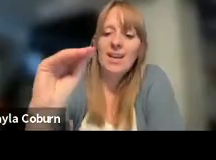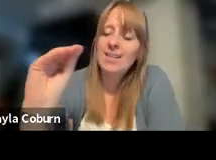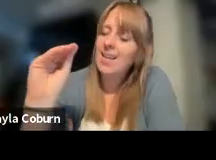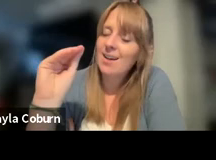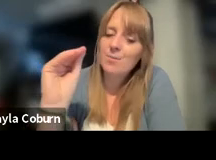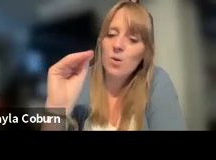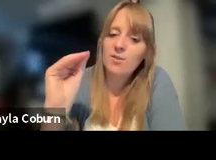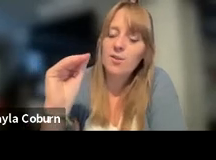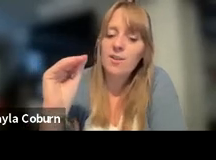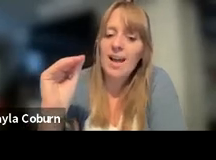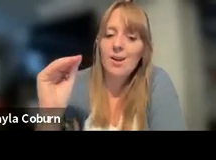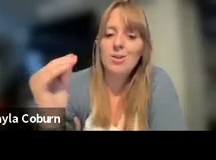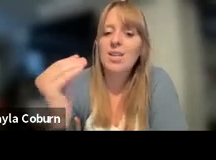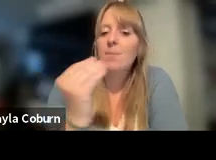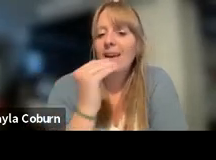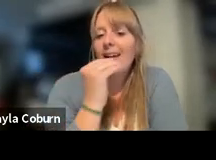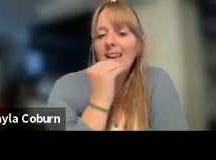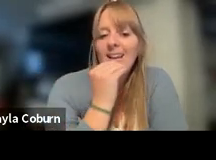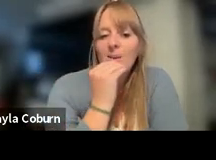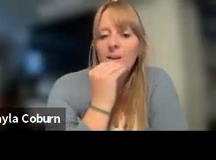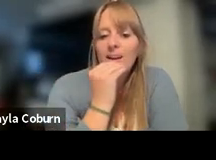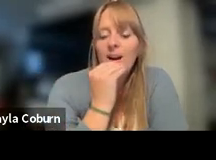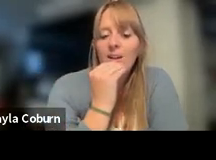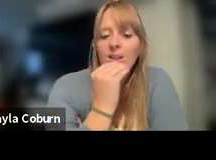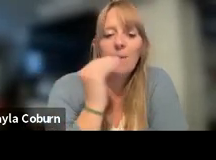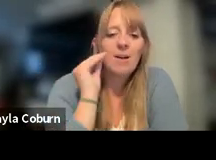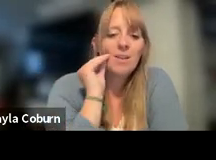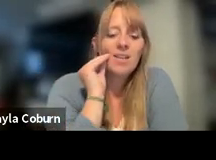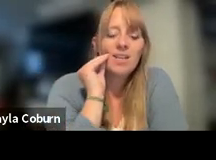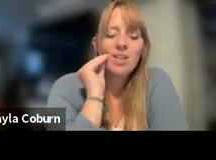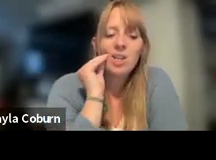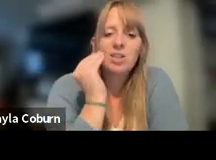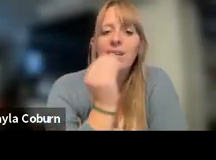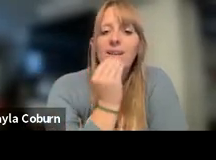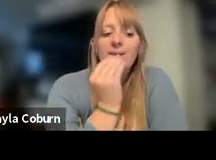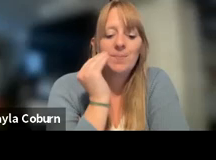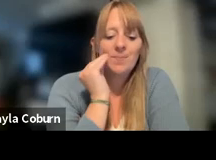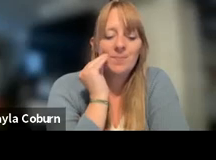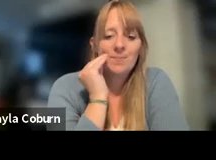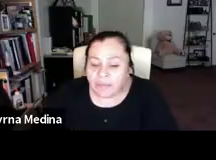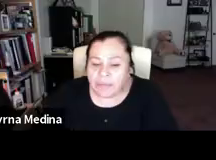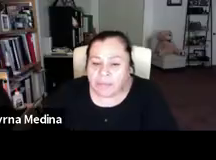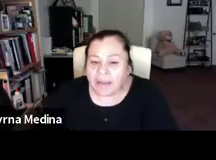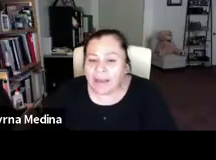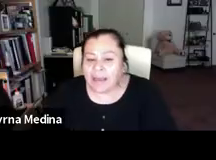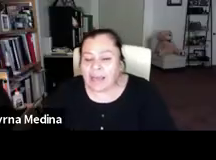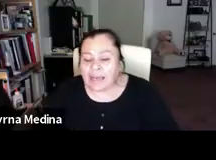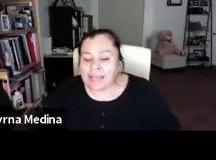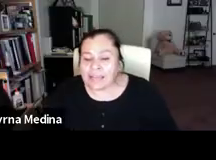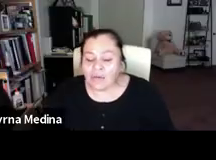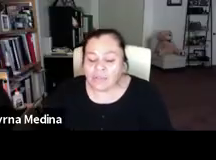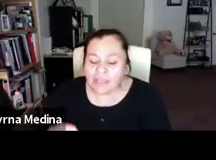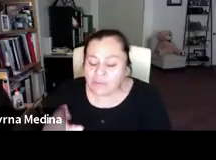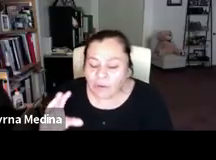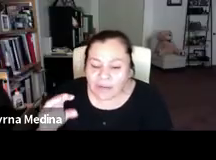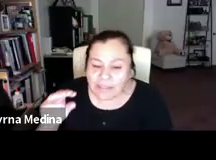Home is that wonderful flat O shape again, and you put it onto your mouth and then to your cheek. Y para